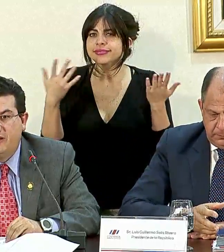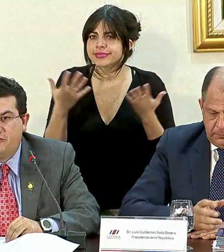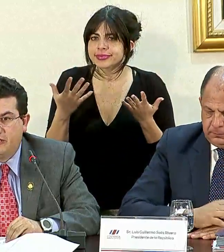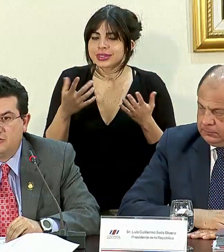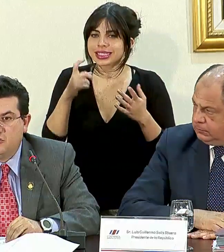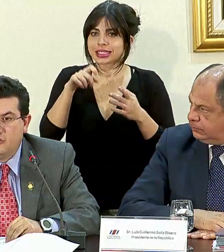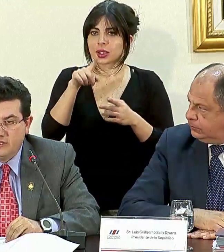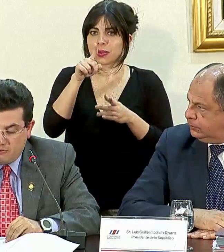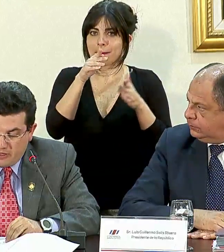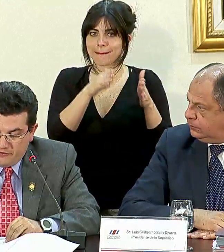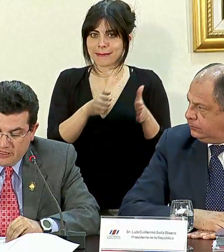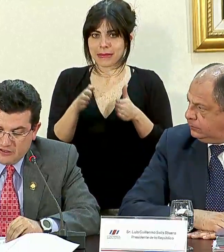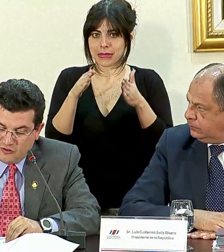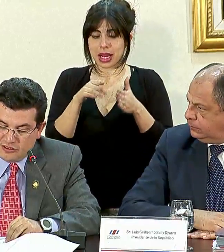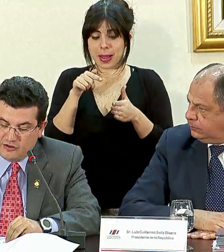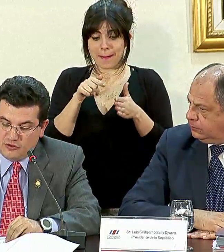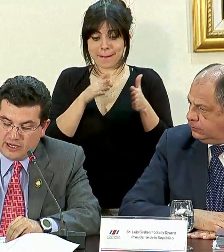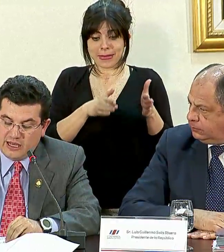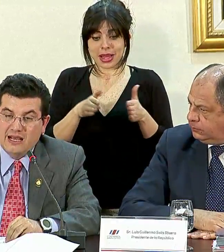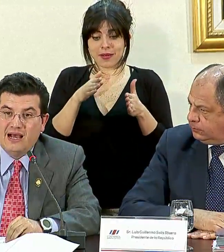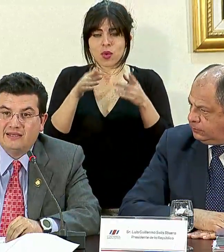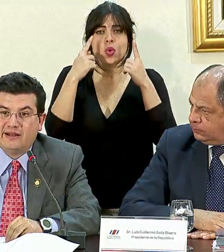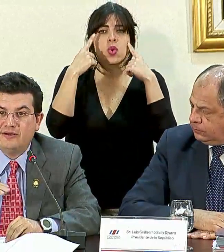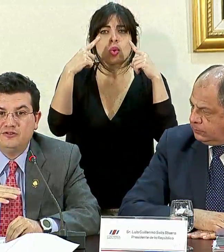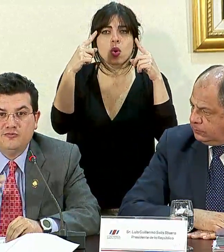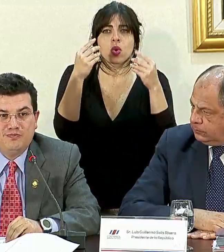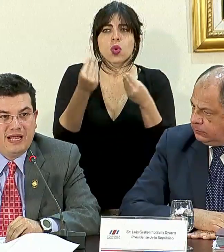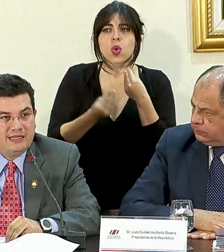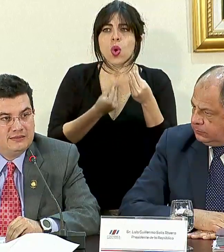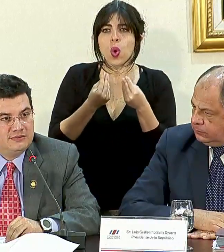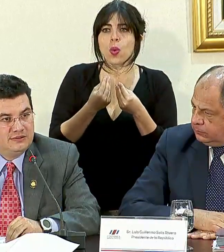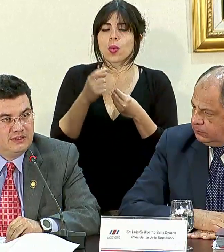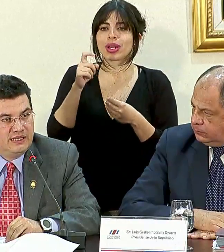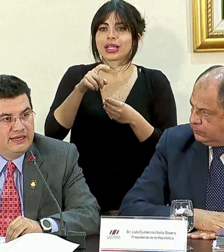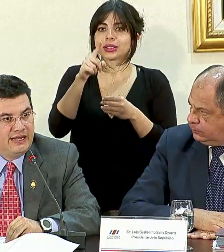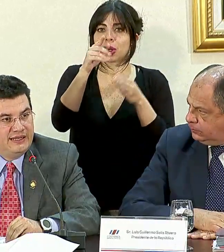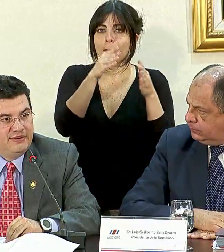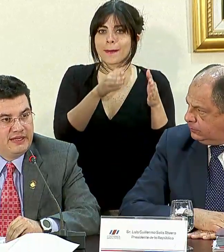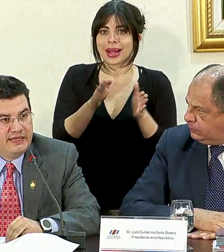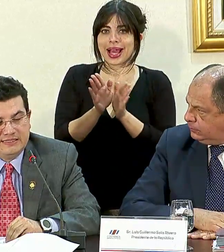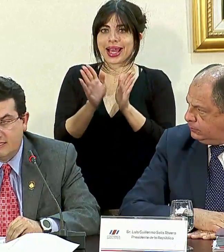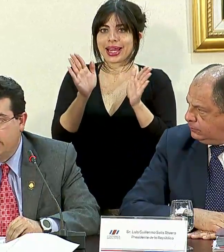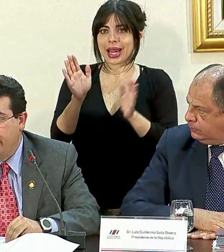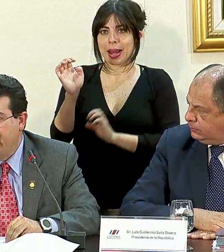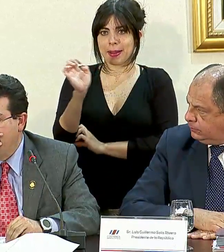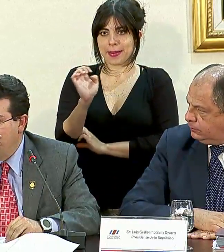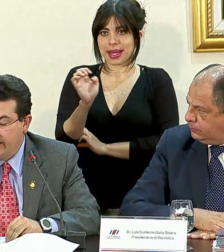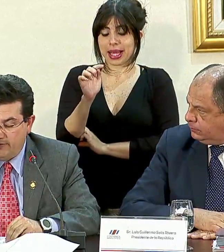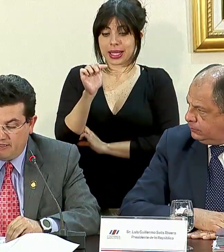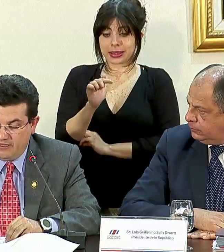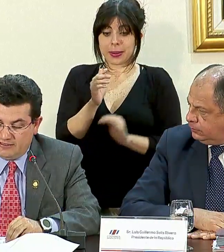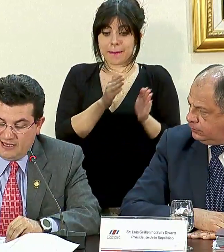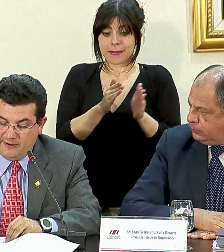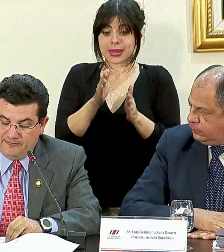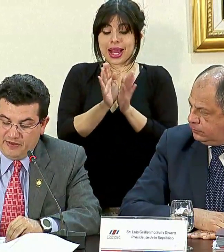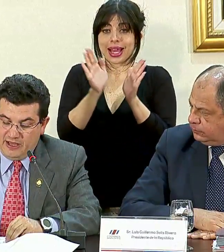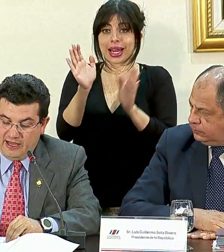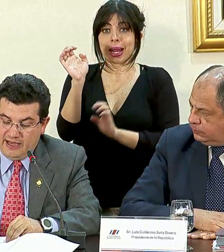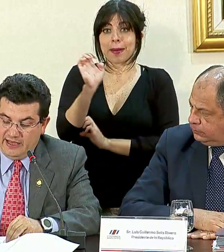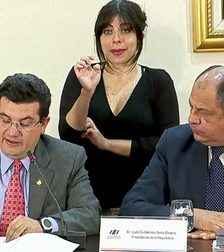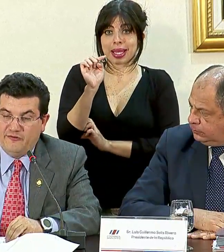una planificación y esa planificación se logra a través de un plan general de emergencia. Este plan general de